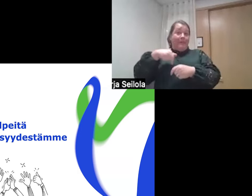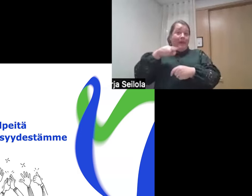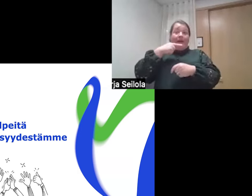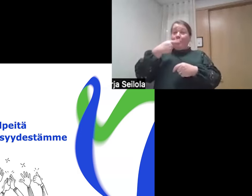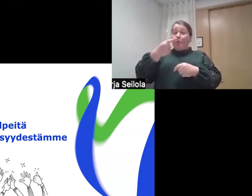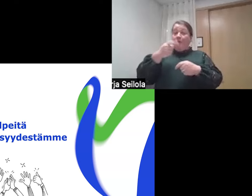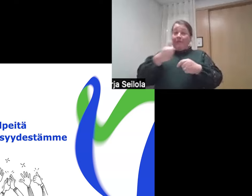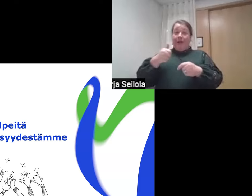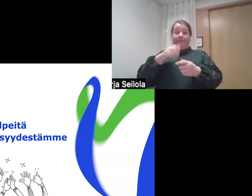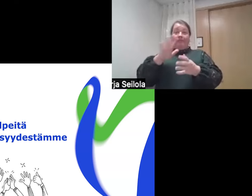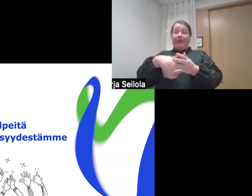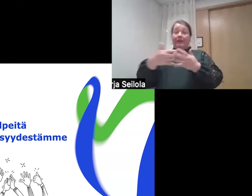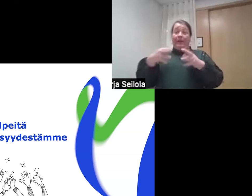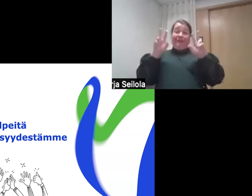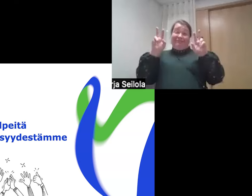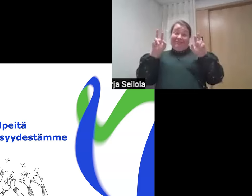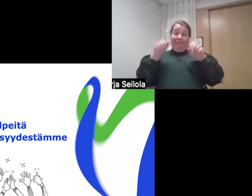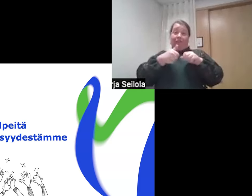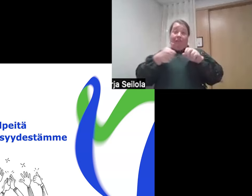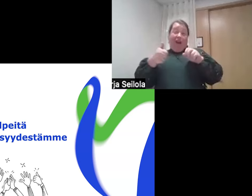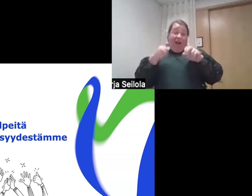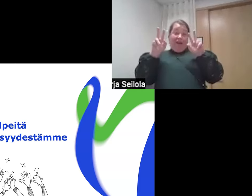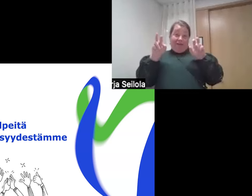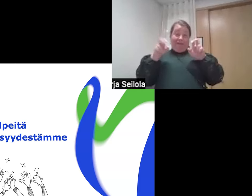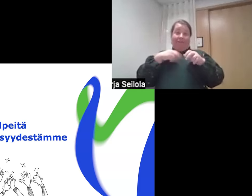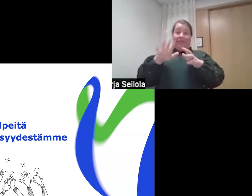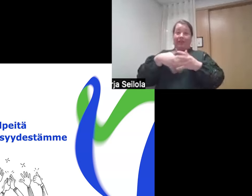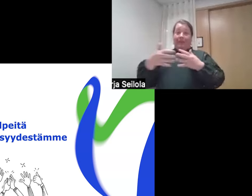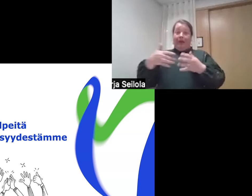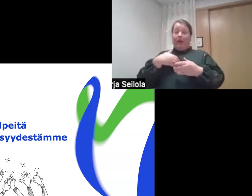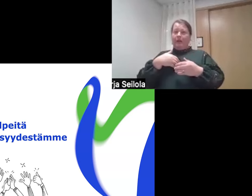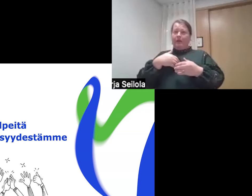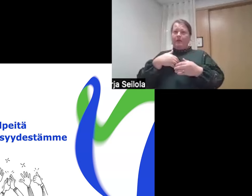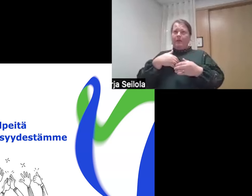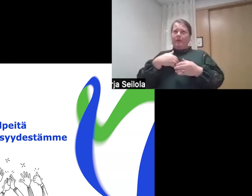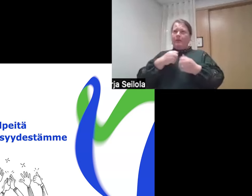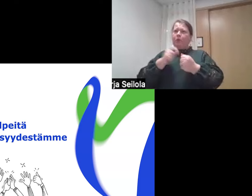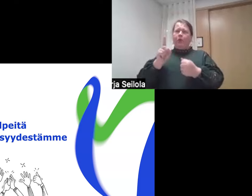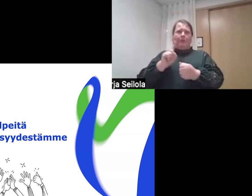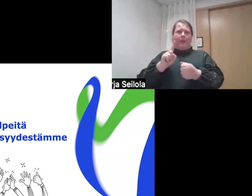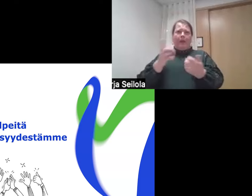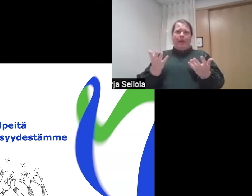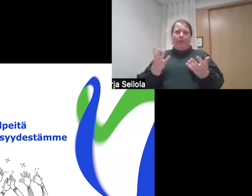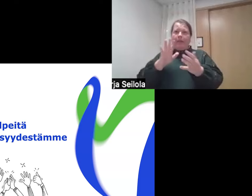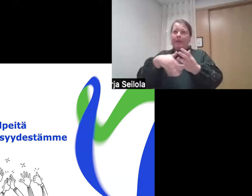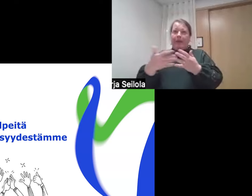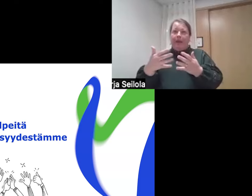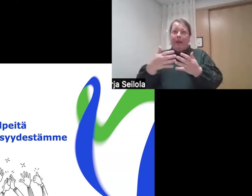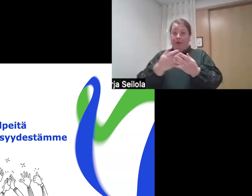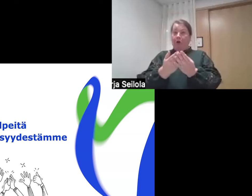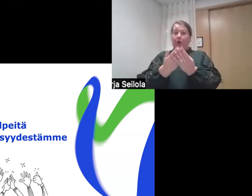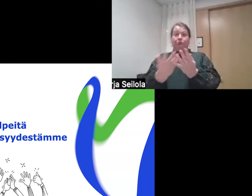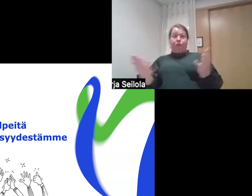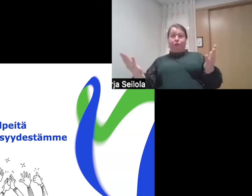Millaisia käsitteitä me käytämme? Hirveän useinhan tulee puhuttua vain viittomakielestä. Mutta minä olen